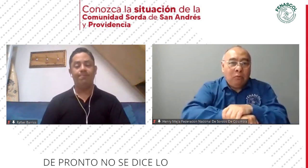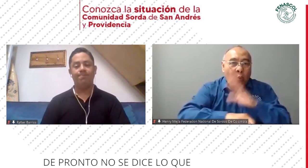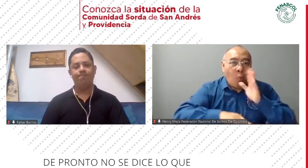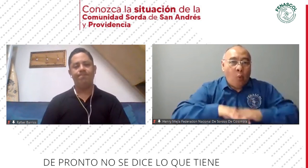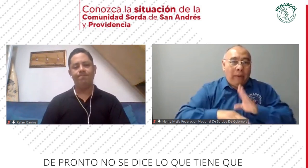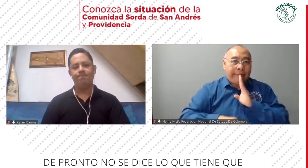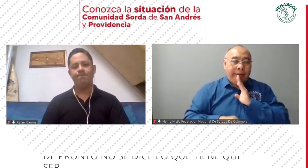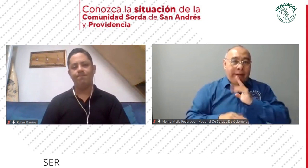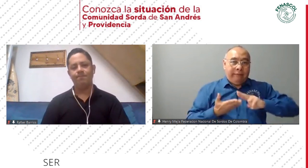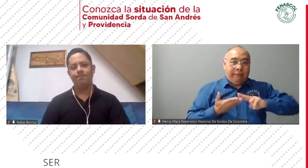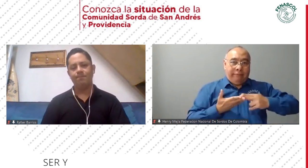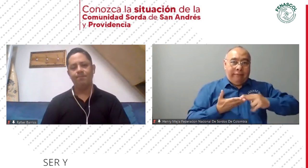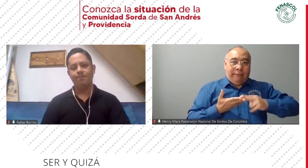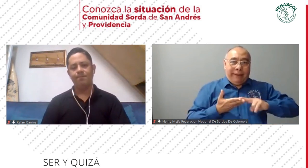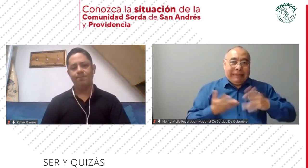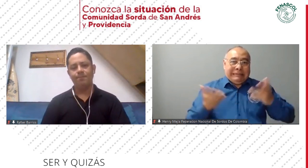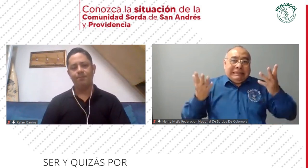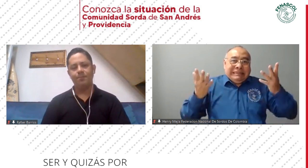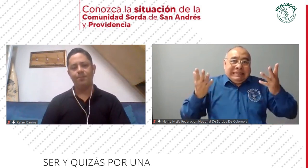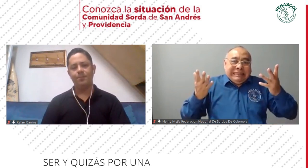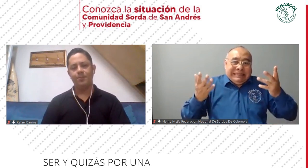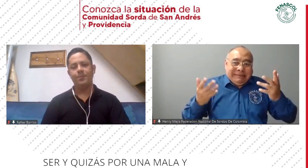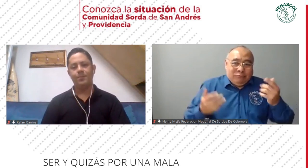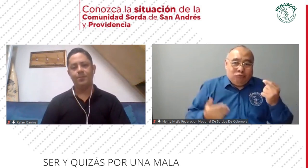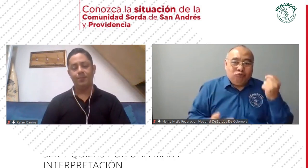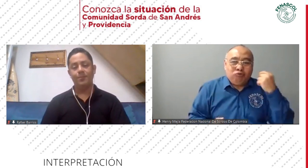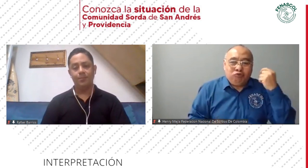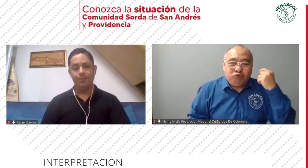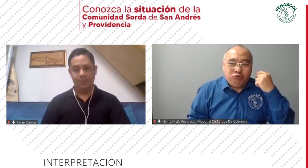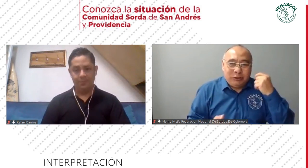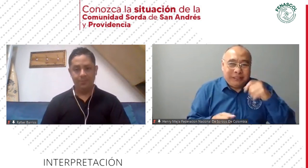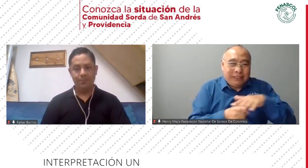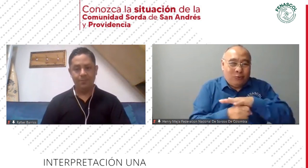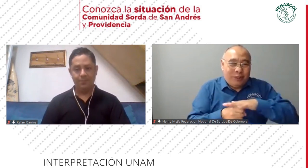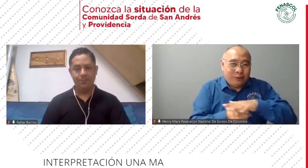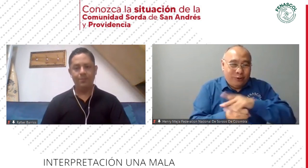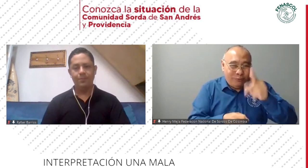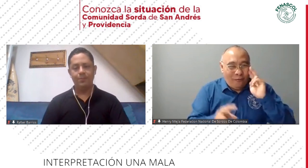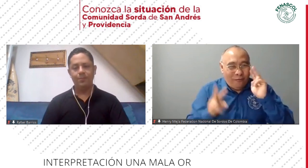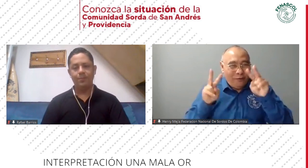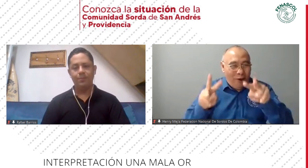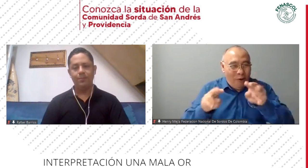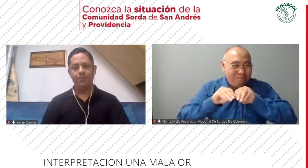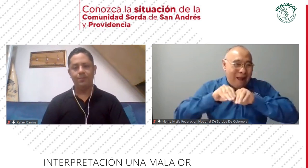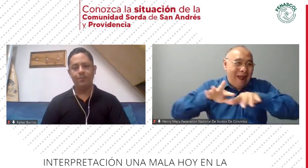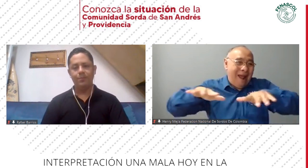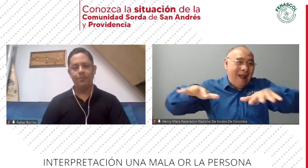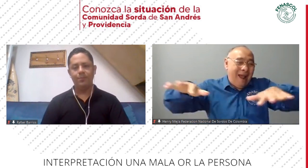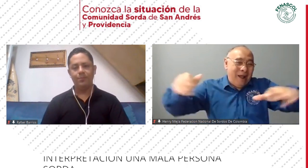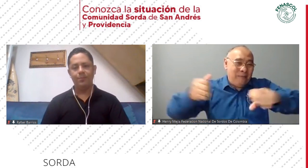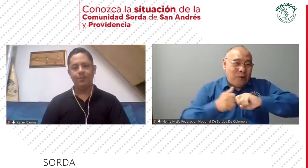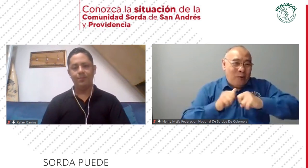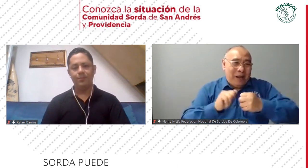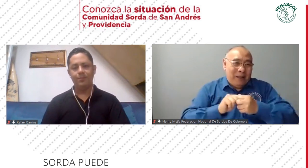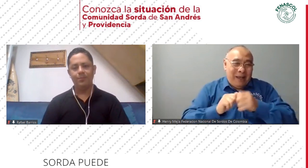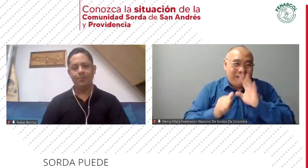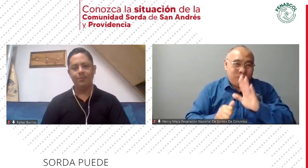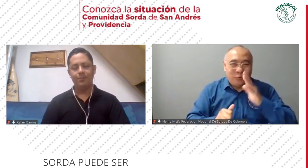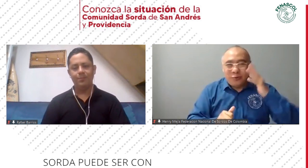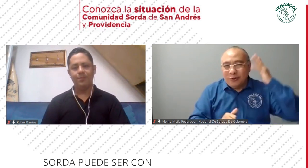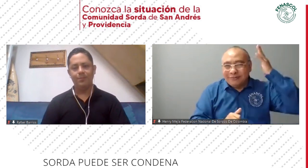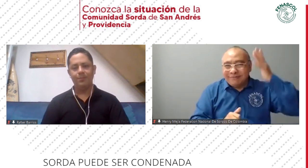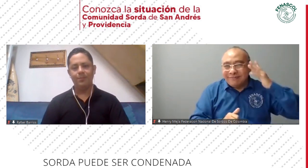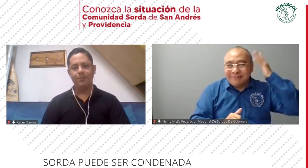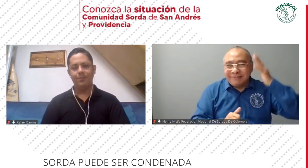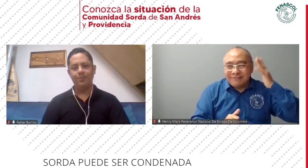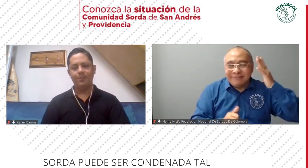dice lo que tiene que ser y quizás por una mala interpretación una mala labor la persona sorda puede ser